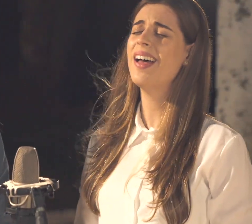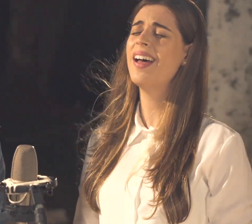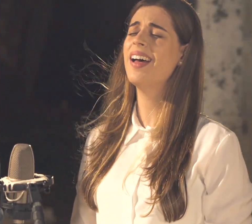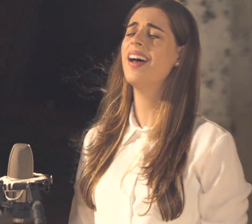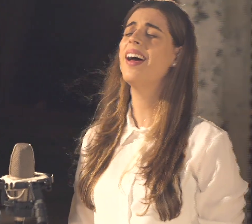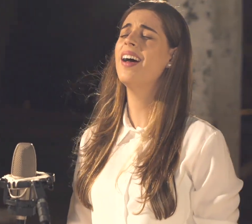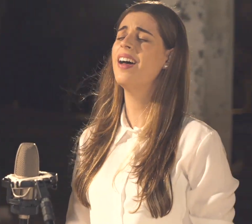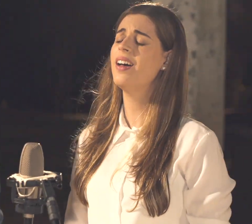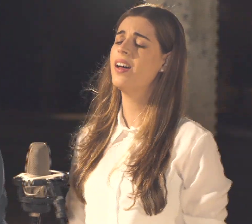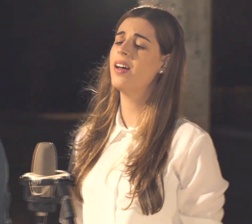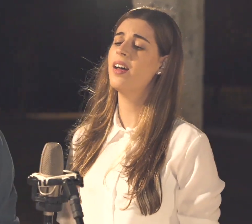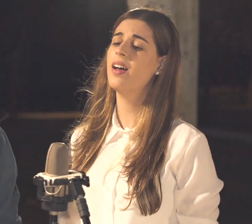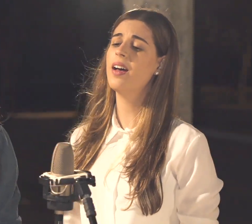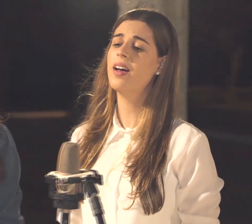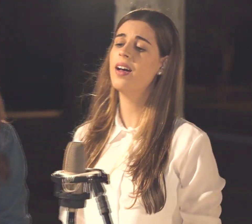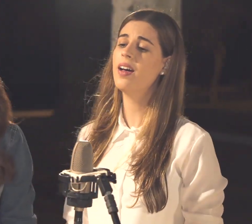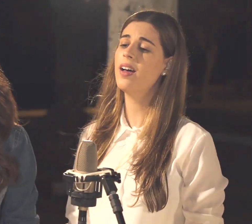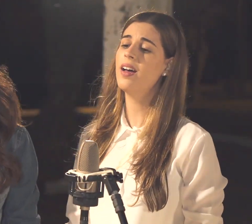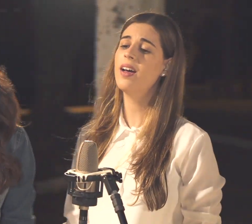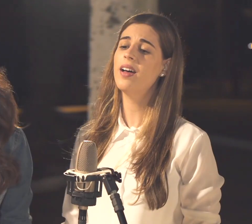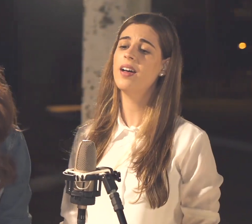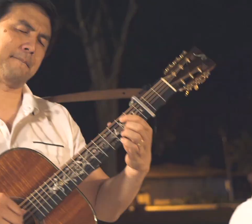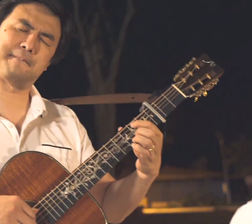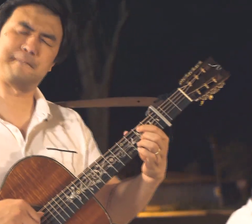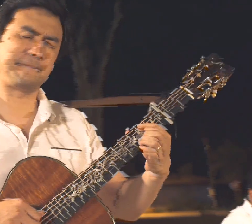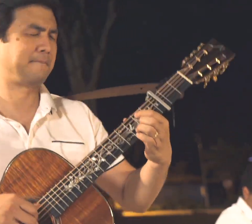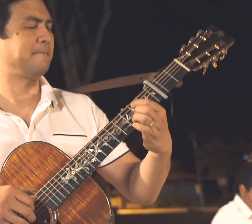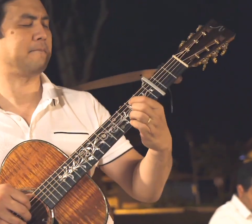perder nada vou